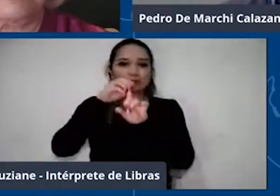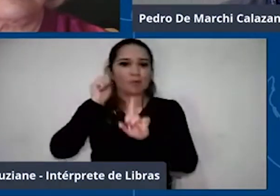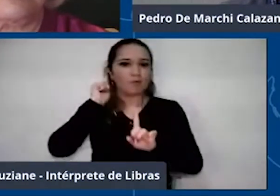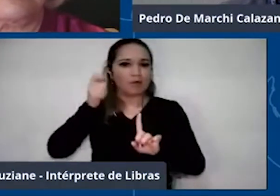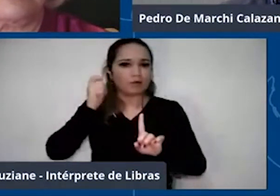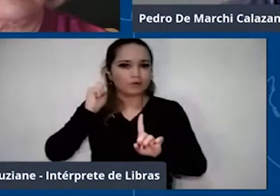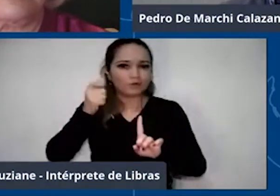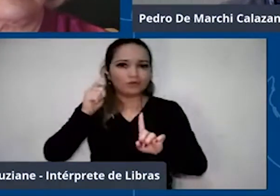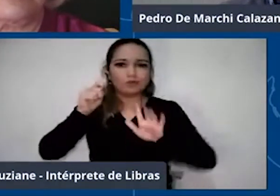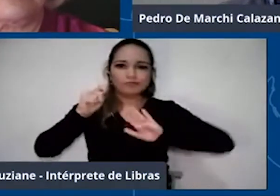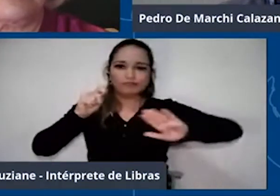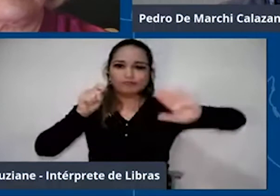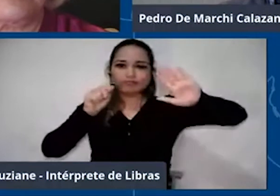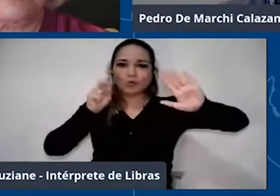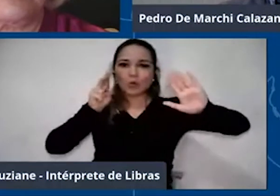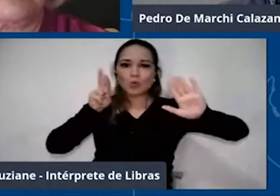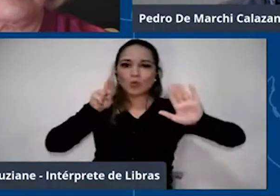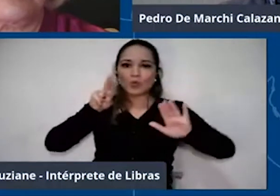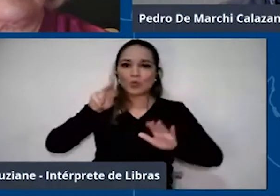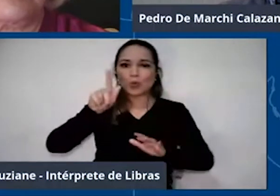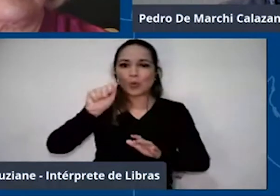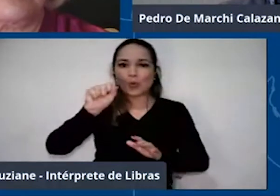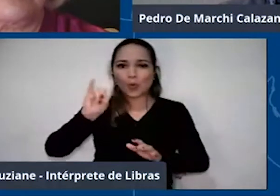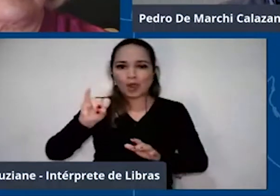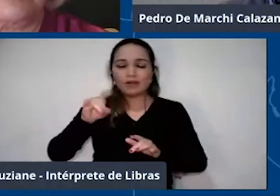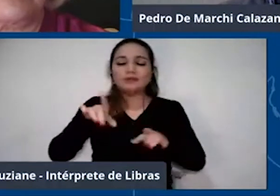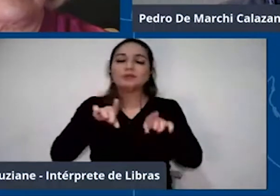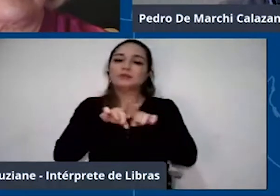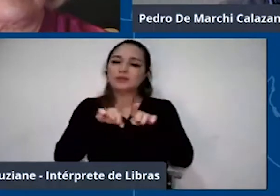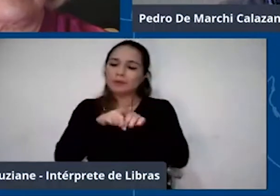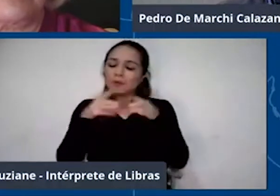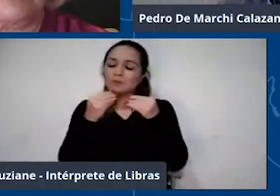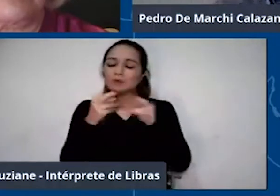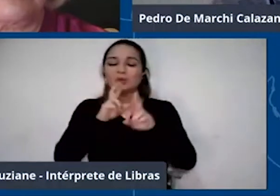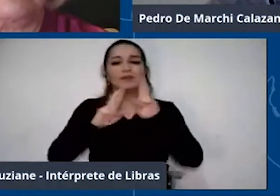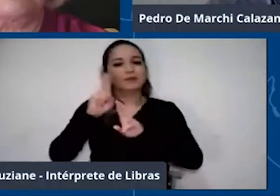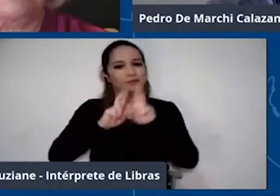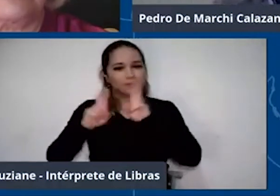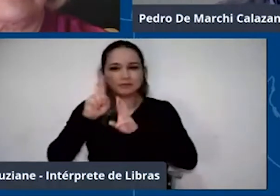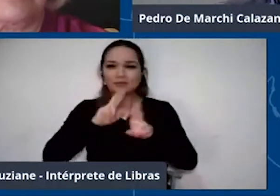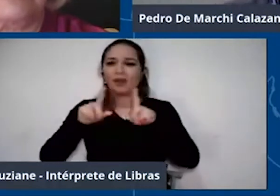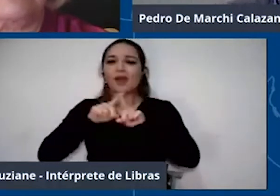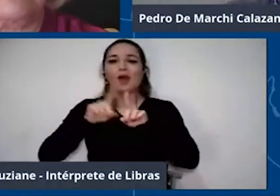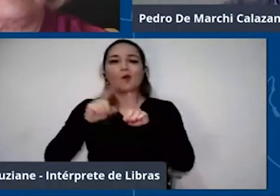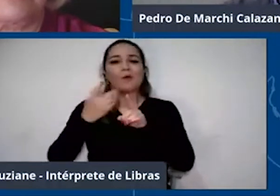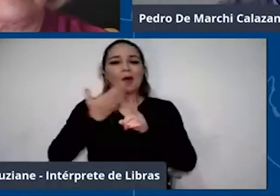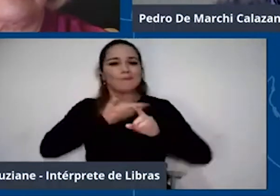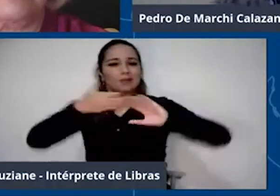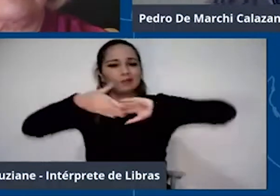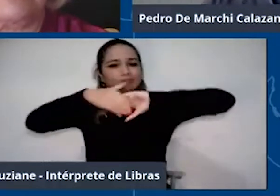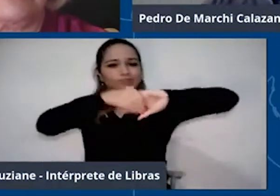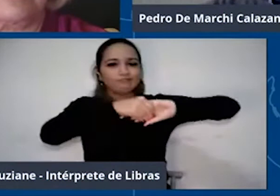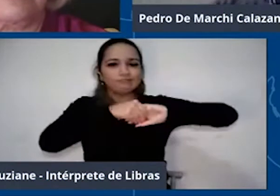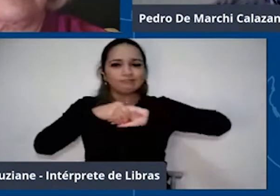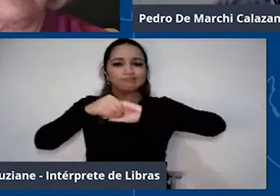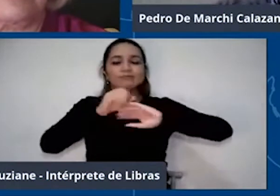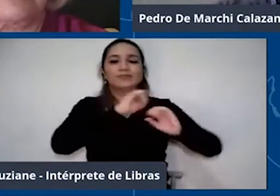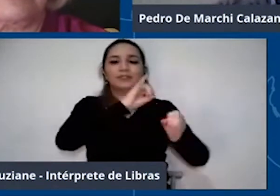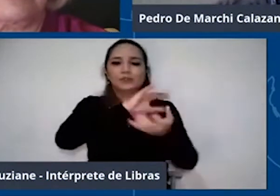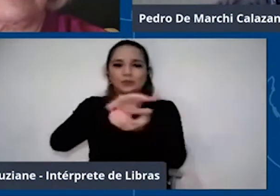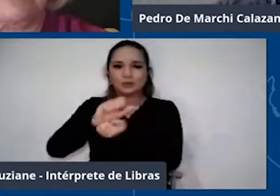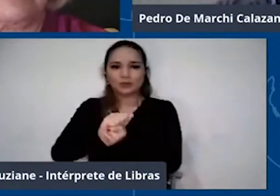tão importante, né, o relacionamento internacional e a diplomacia internacional. A gente ficamos felizes que a senhora está